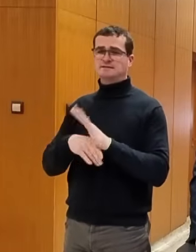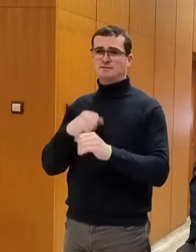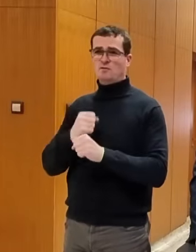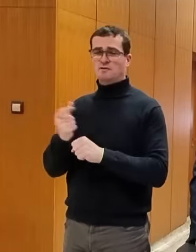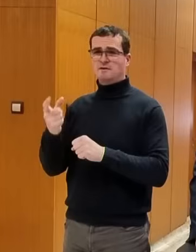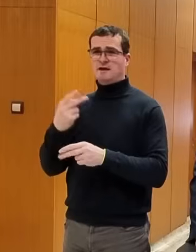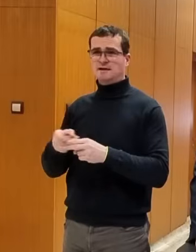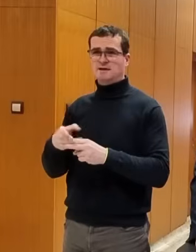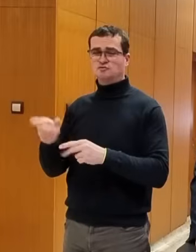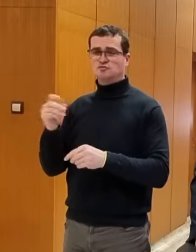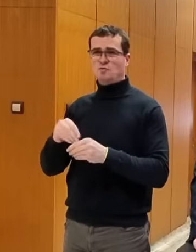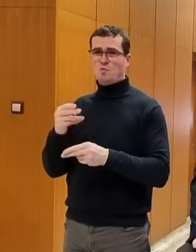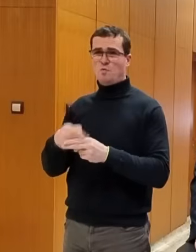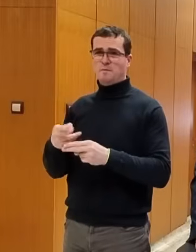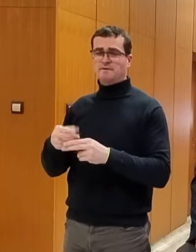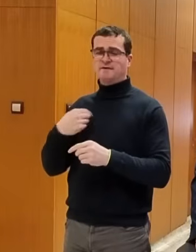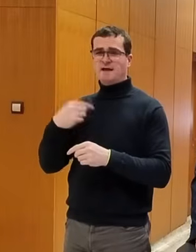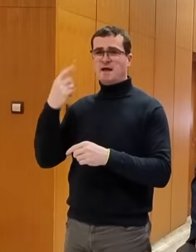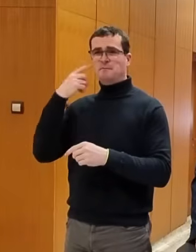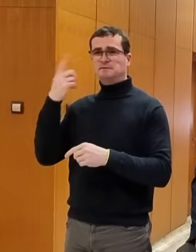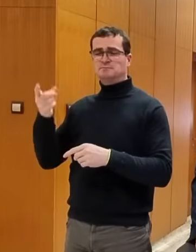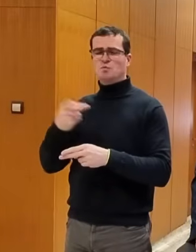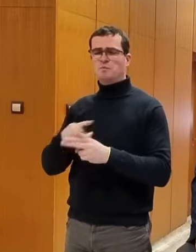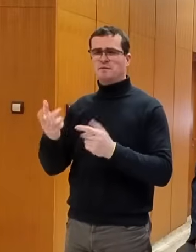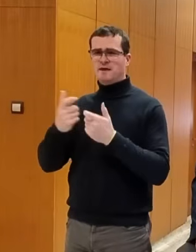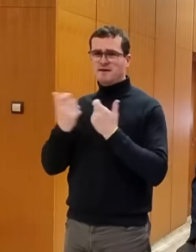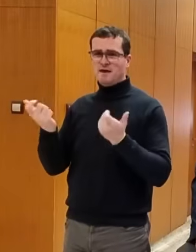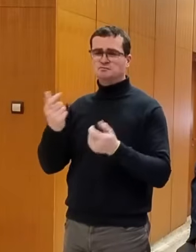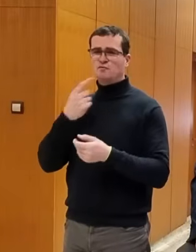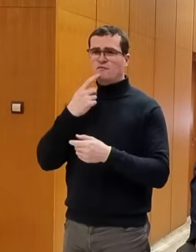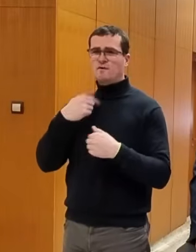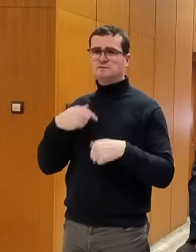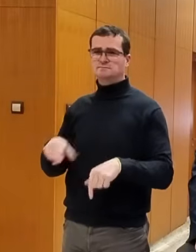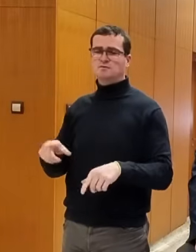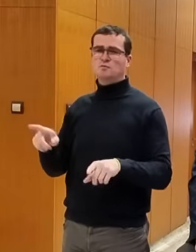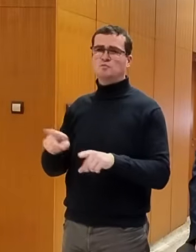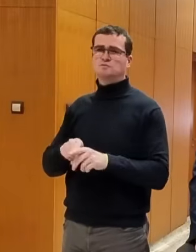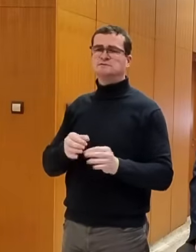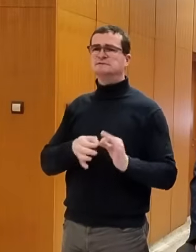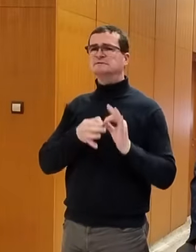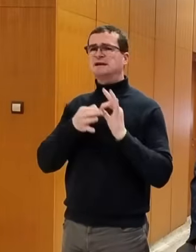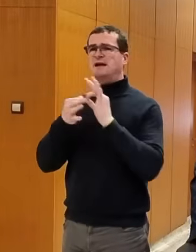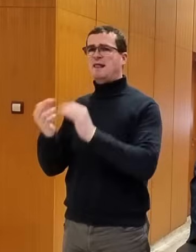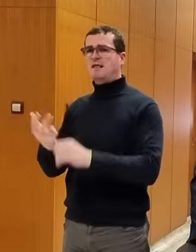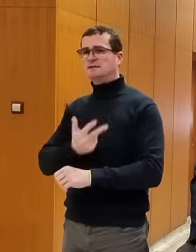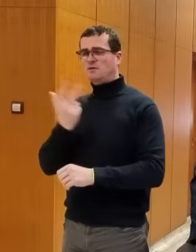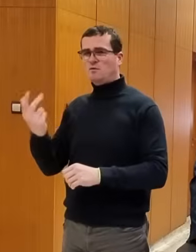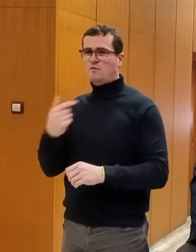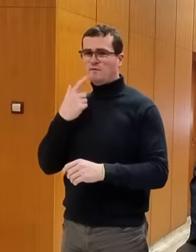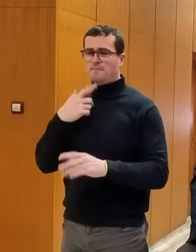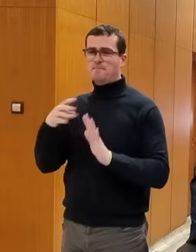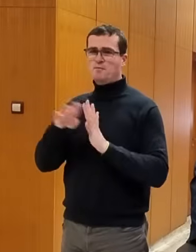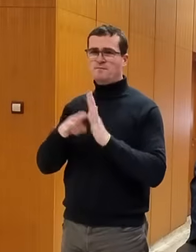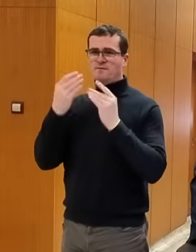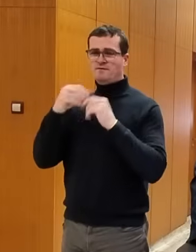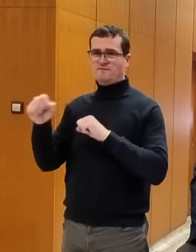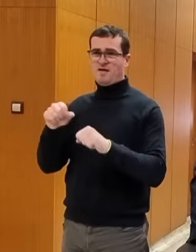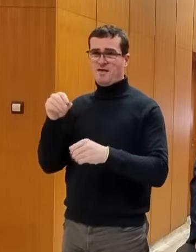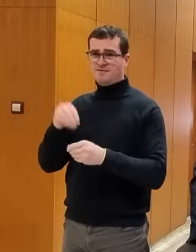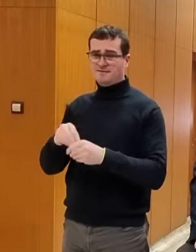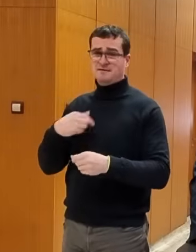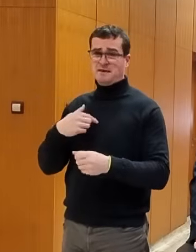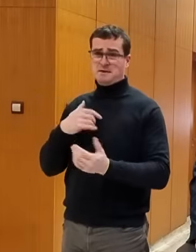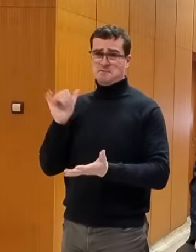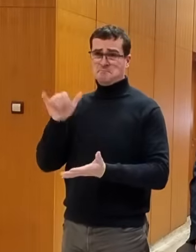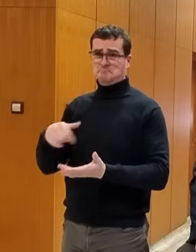toto reagovať a tieto veci upraviť. Ako myslím si, že to je úplne jasné a hovorili sme to celé 3 roky a povedali sme to v programe vyhlásení vlády a teraz sme